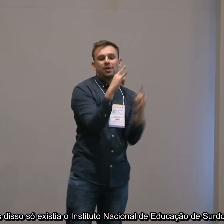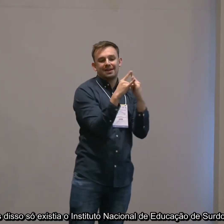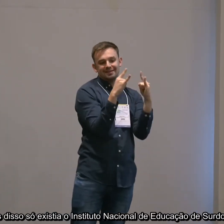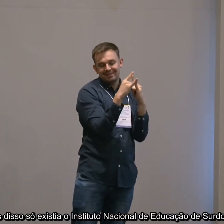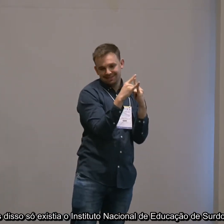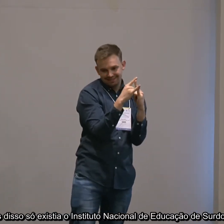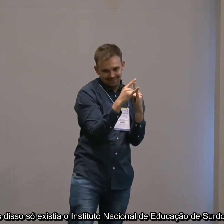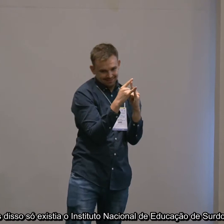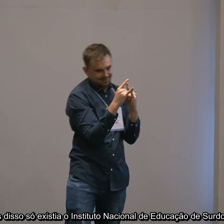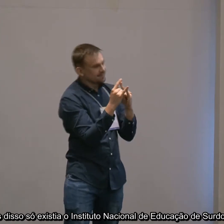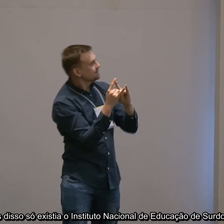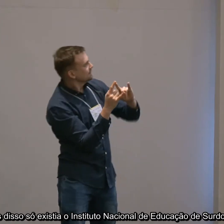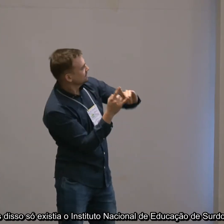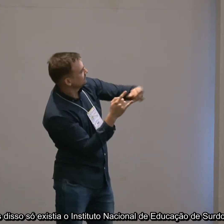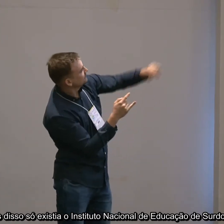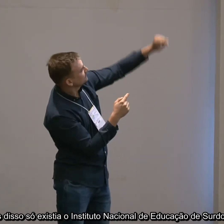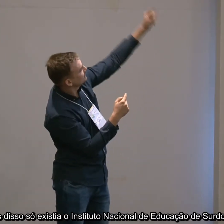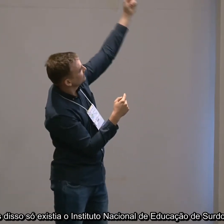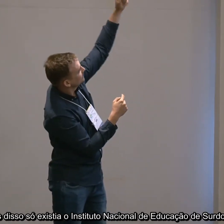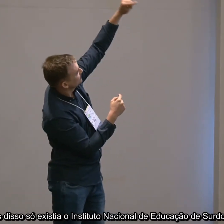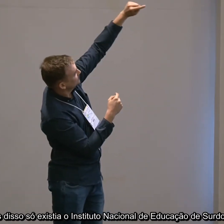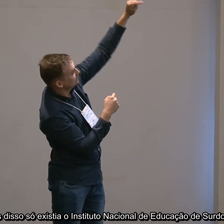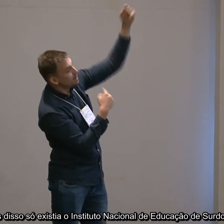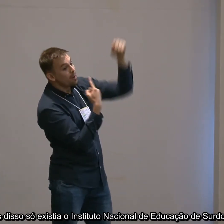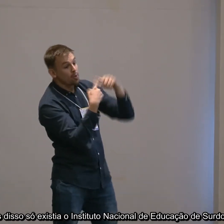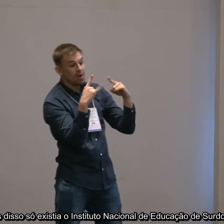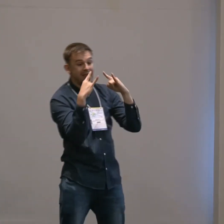só existia o Instituto Nacional de Educação de Surdos